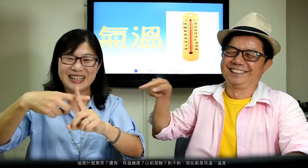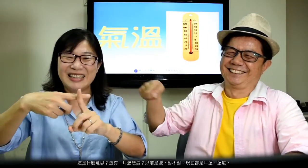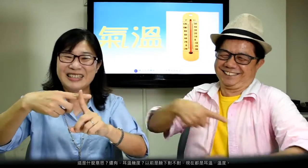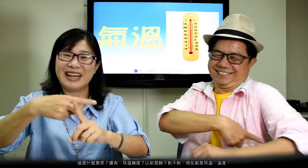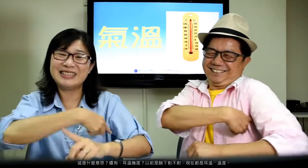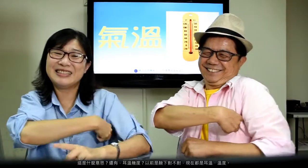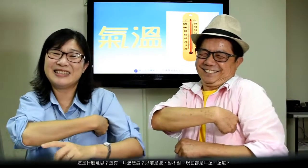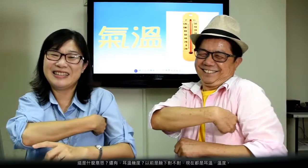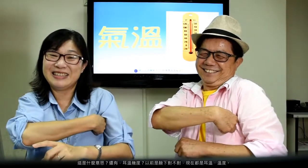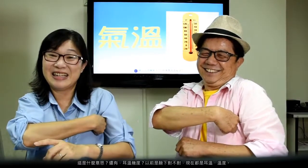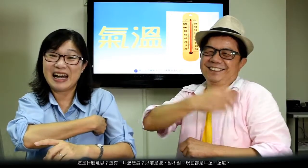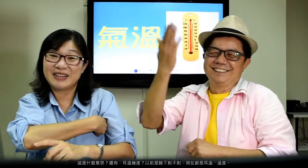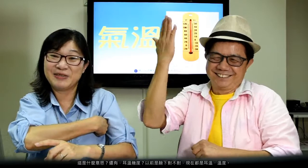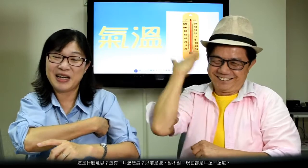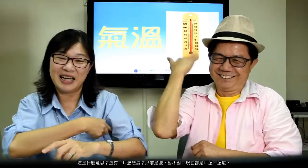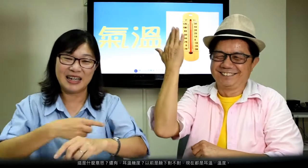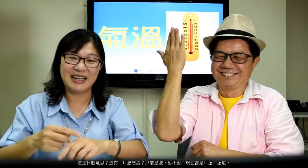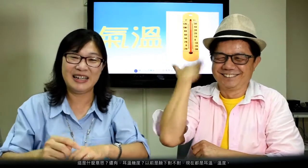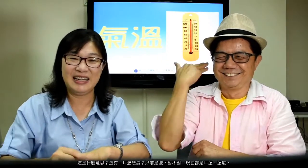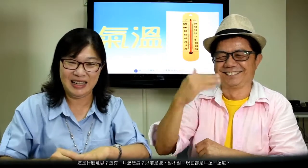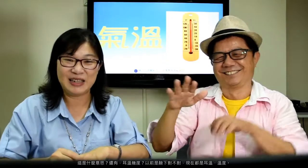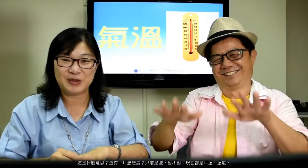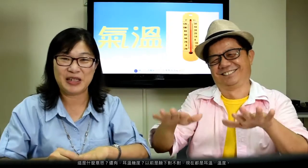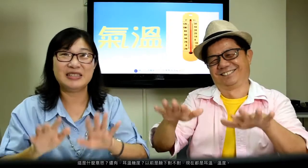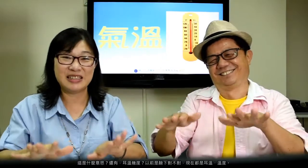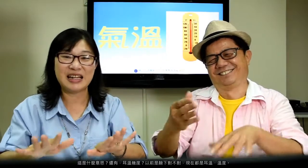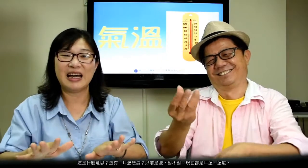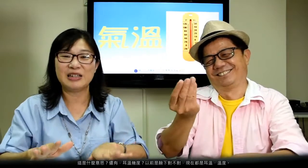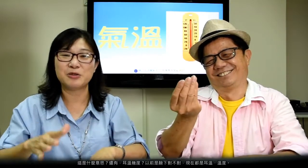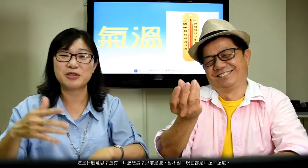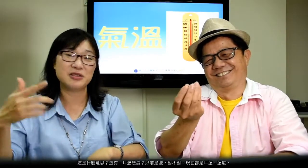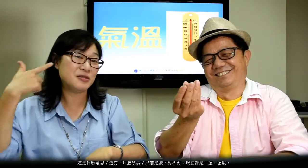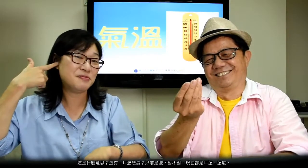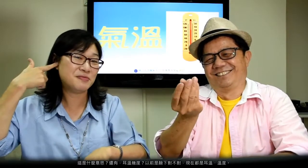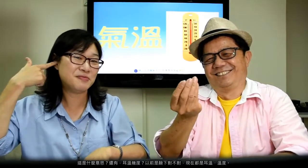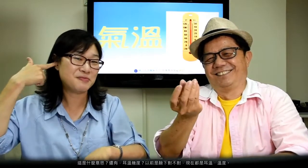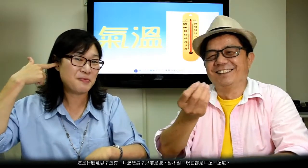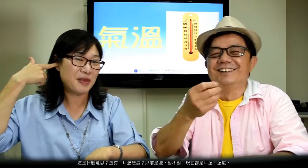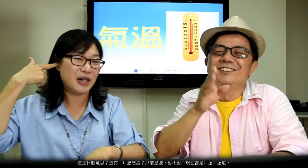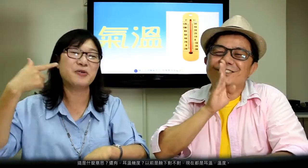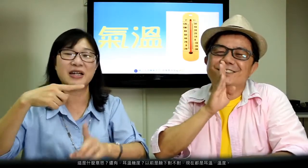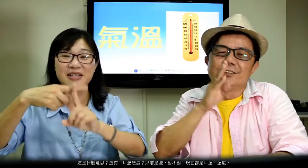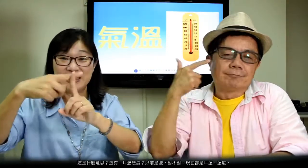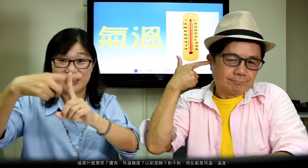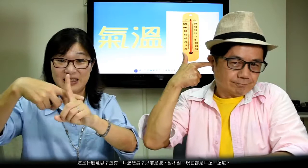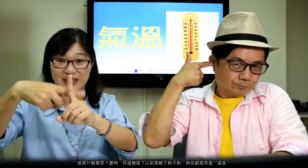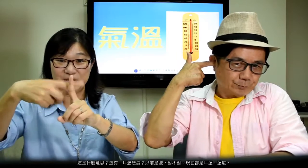以前是腋下，对不对？对，现在都是耳温，好，